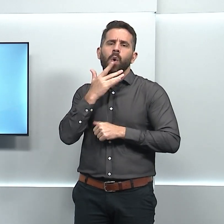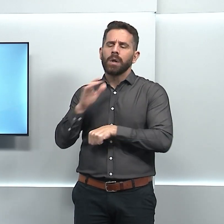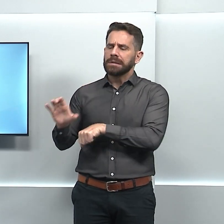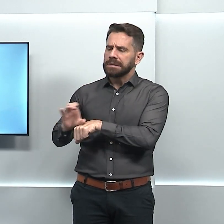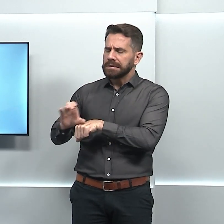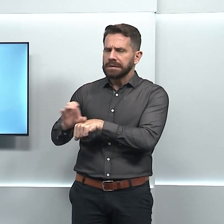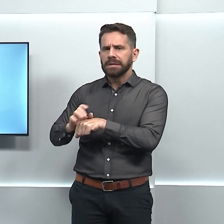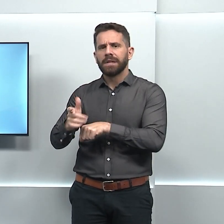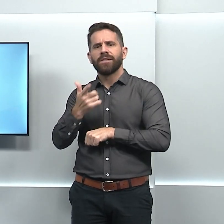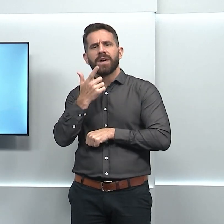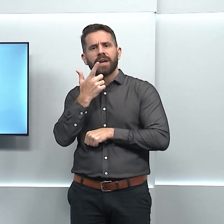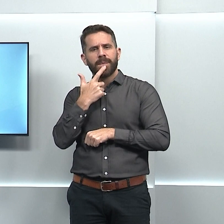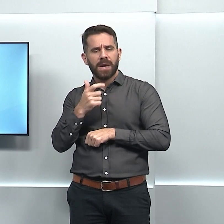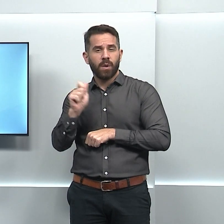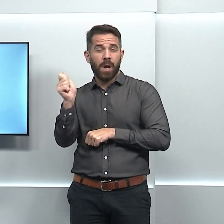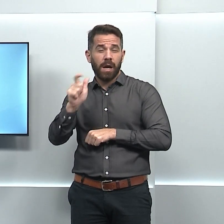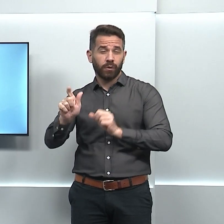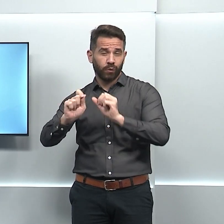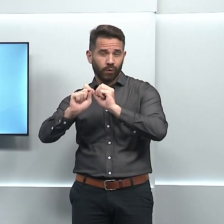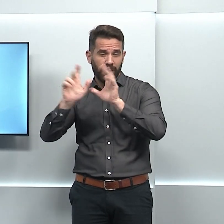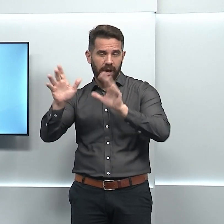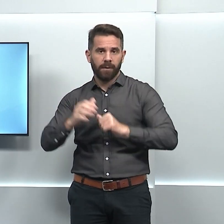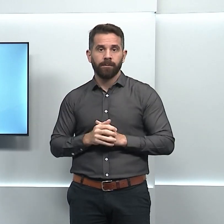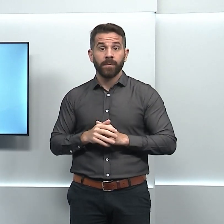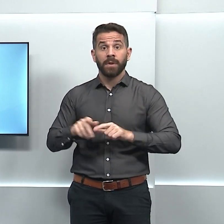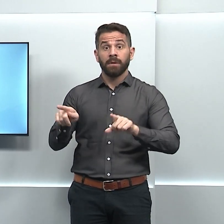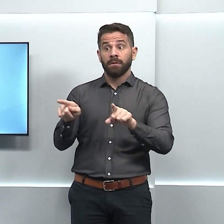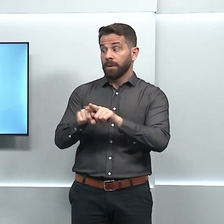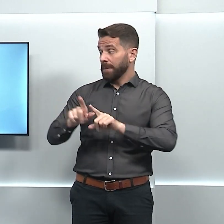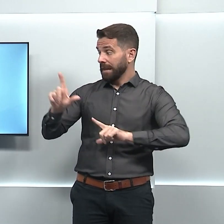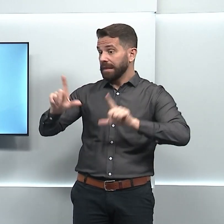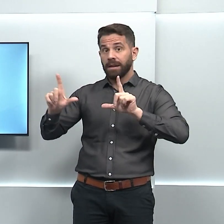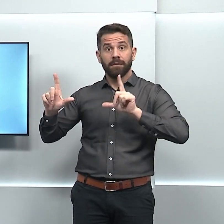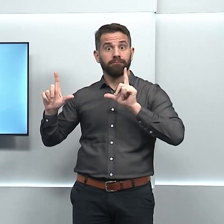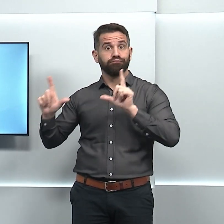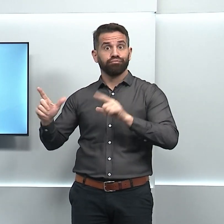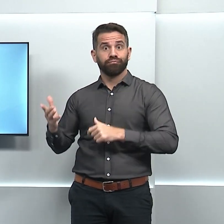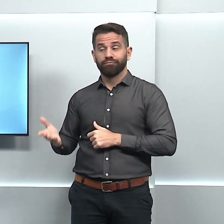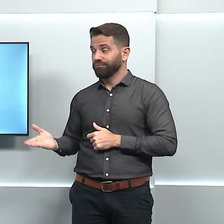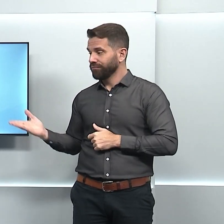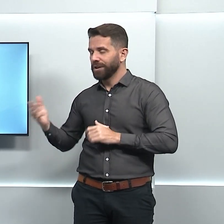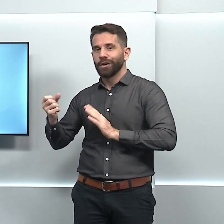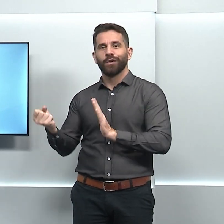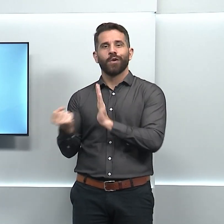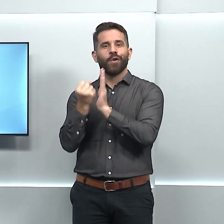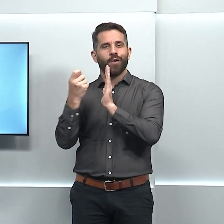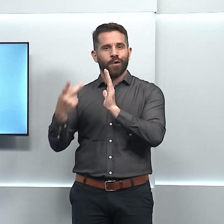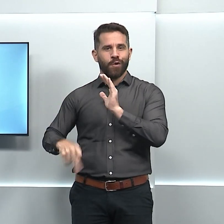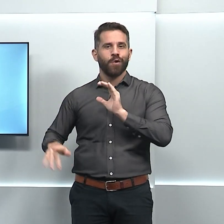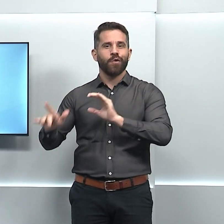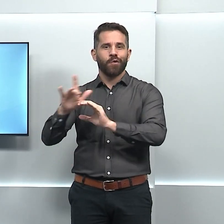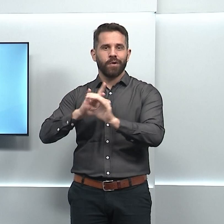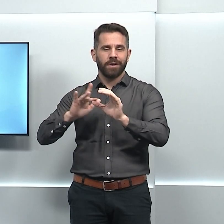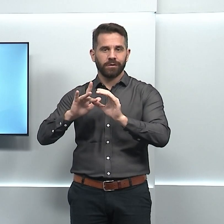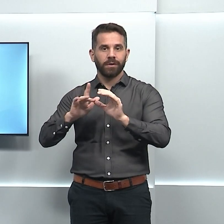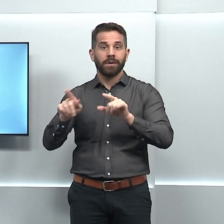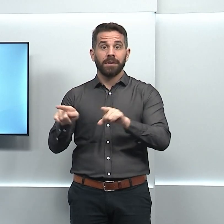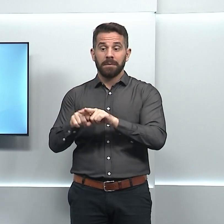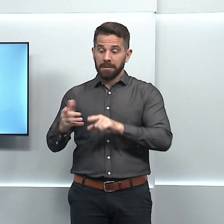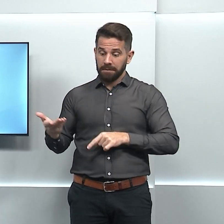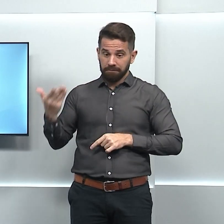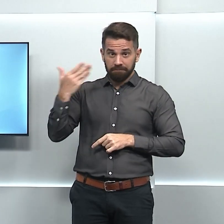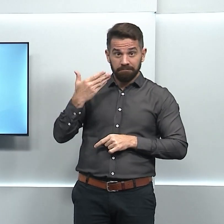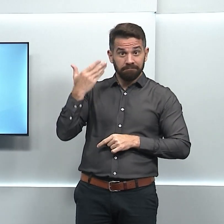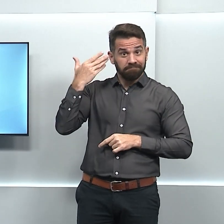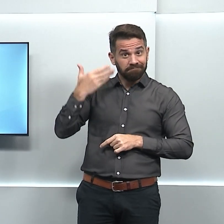vermelho e azul claro. Há também uma tela bem no centro, com a logo do programa. E do outro lado dessa tela, à minha